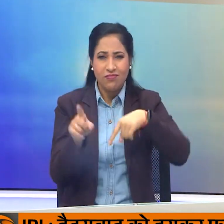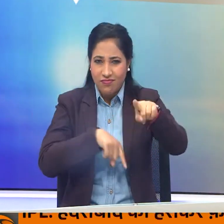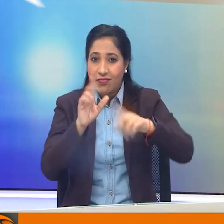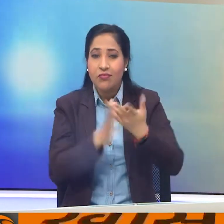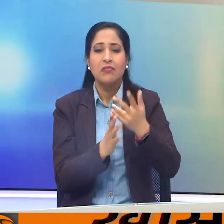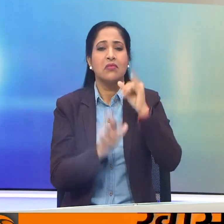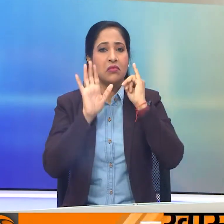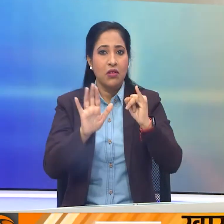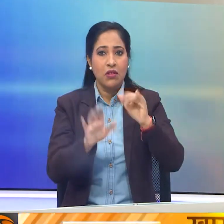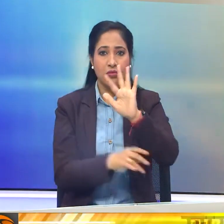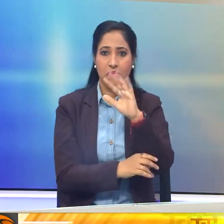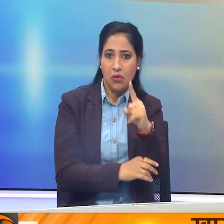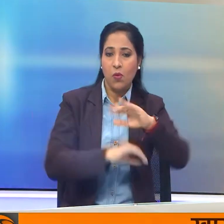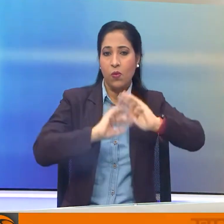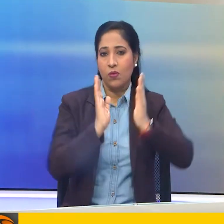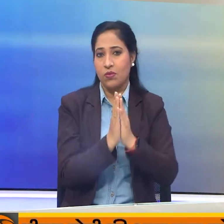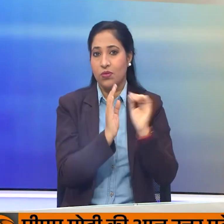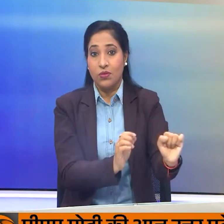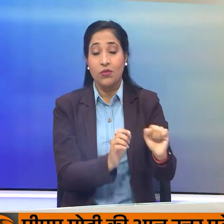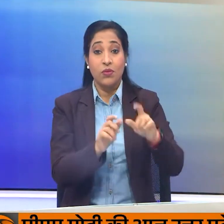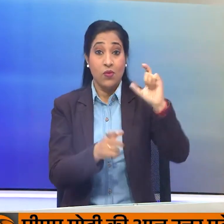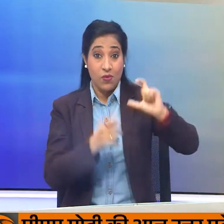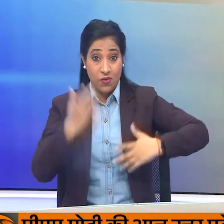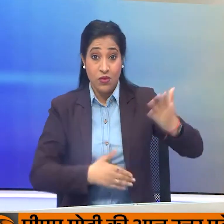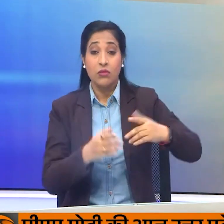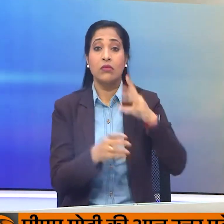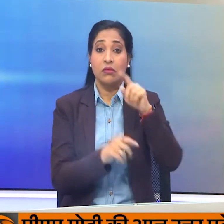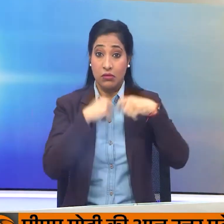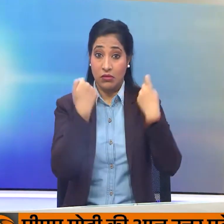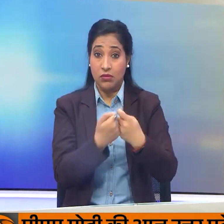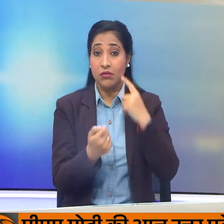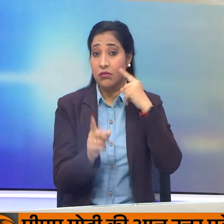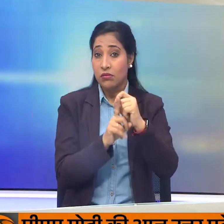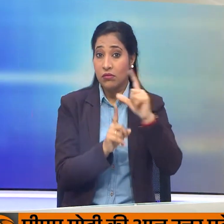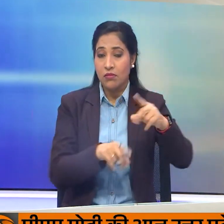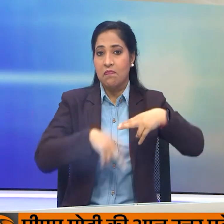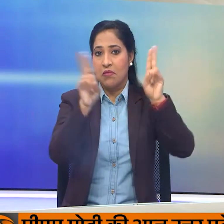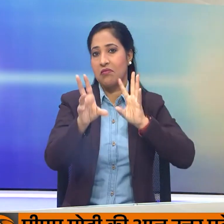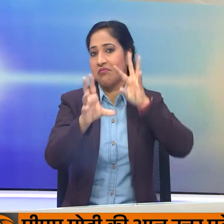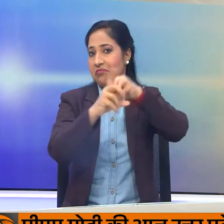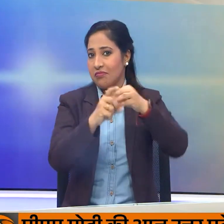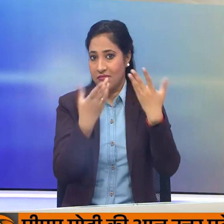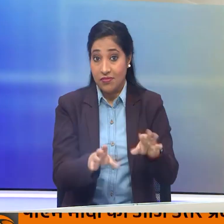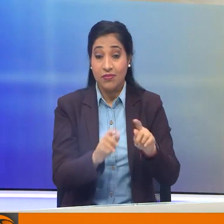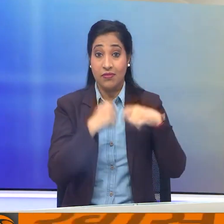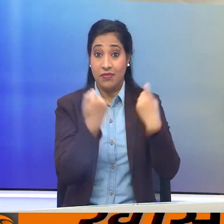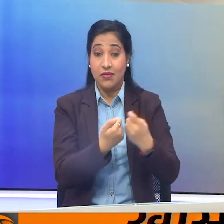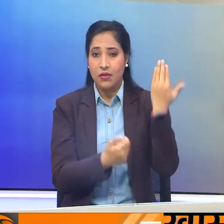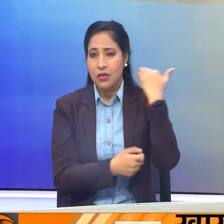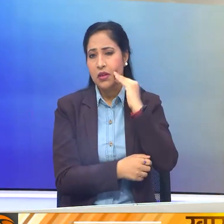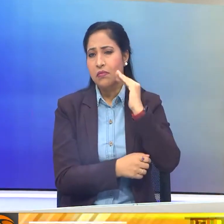नाबाद 51 रन की पारी खेली। कोलकाता की टीम चौथी बार आईपीएल के फाइनल में पहुंची है और इससे पहले ये टीम